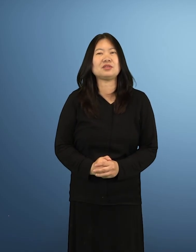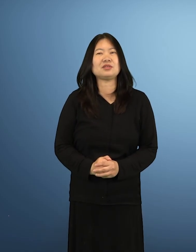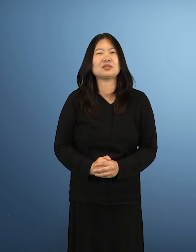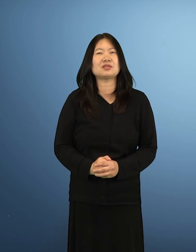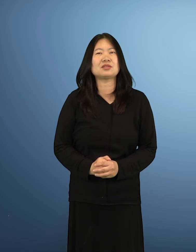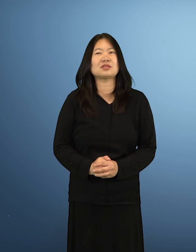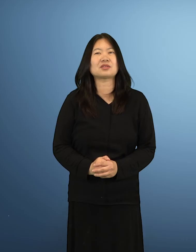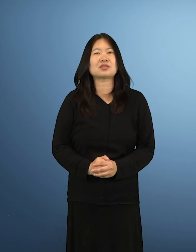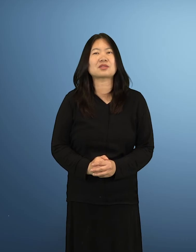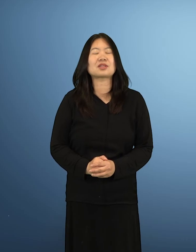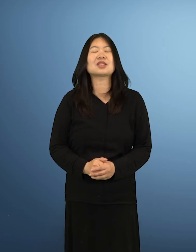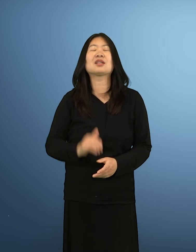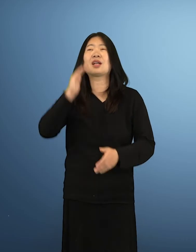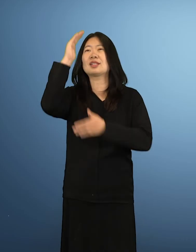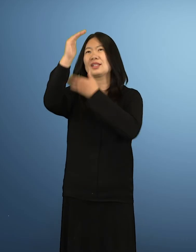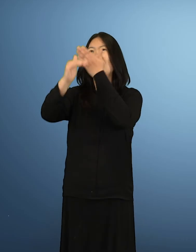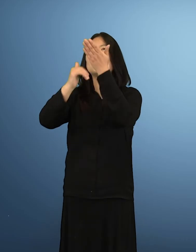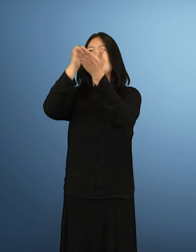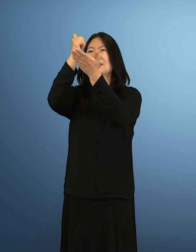자신을